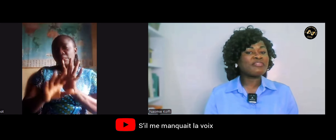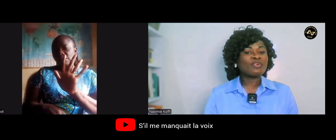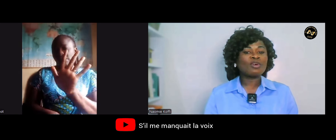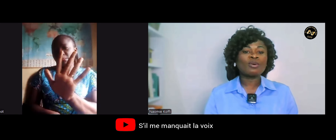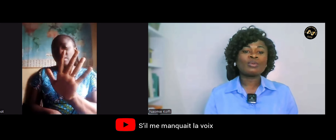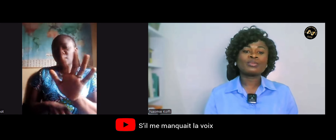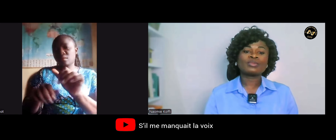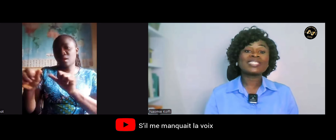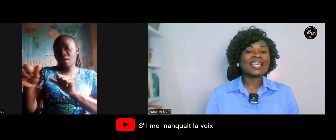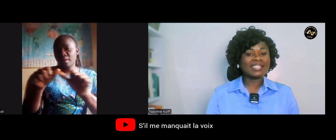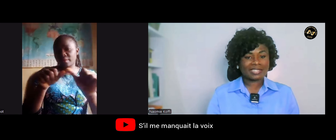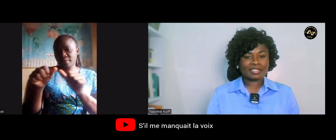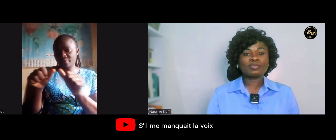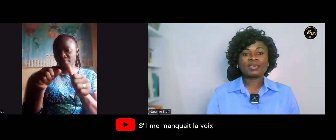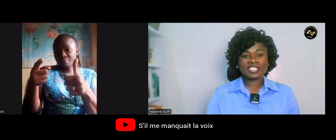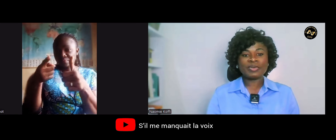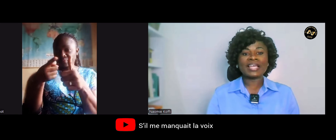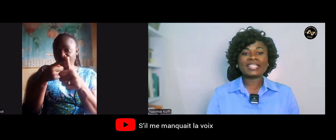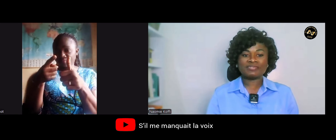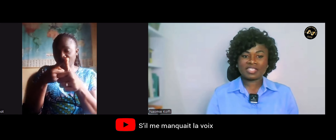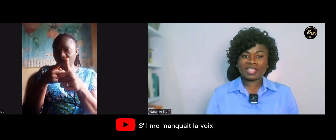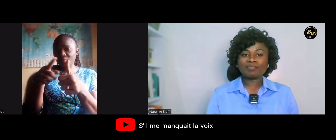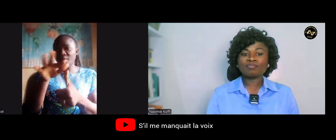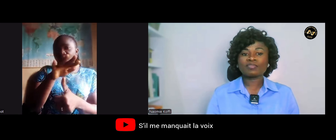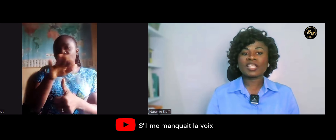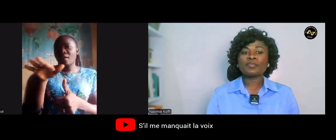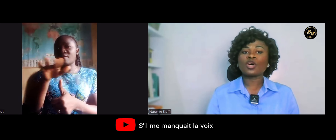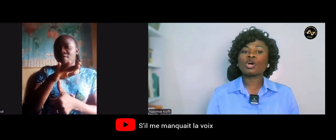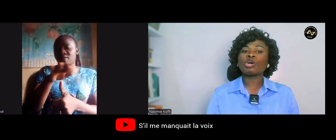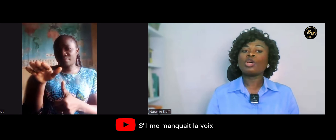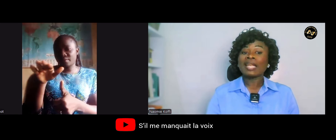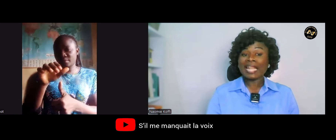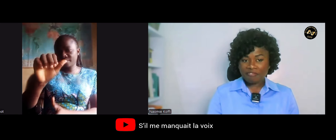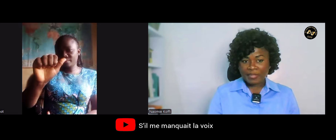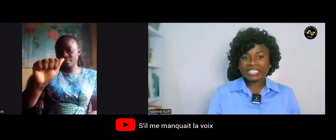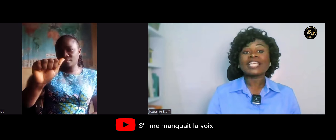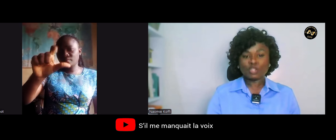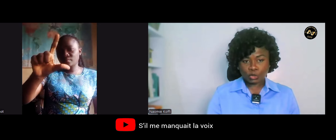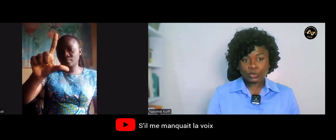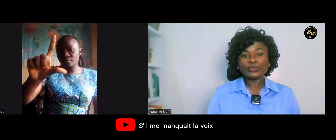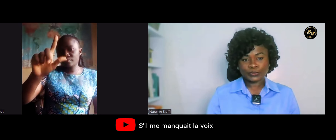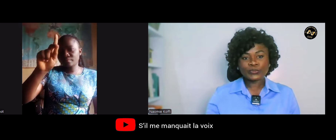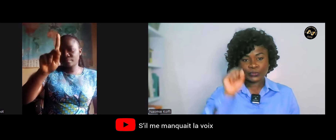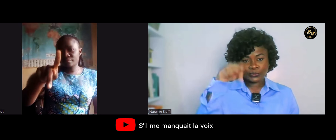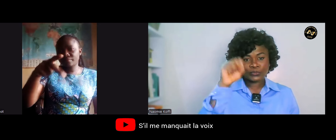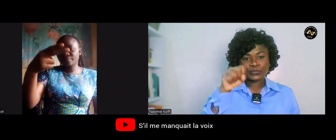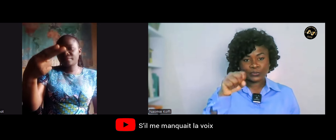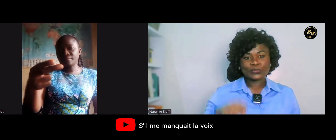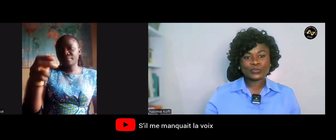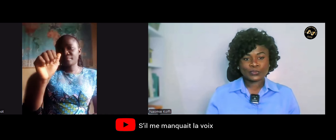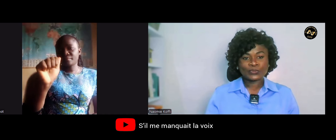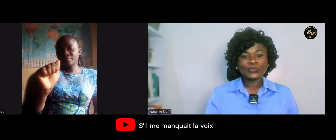Nous avons 5 principales activités. D'abord, l'alphabétisation.